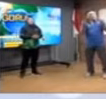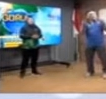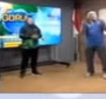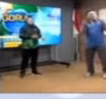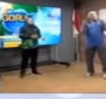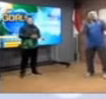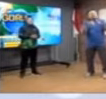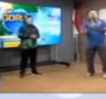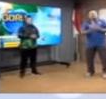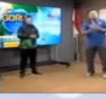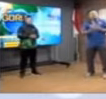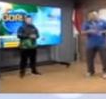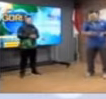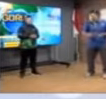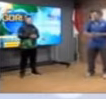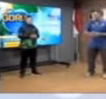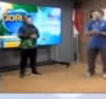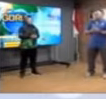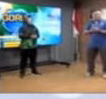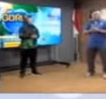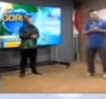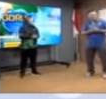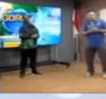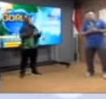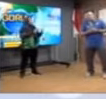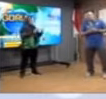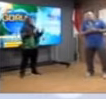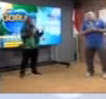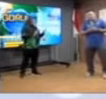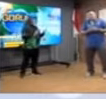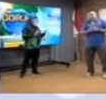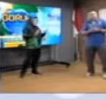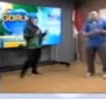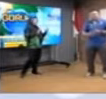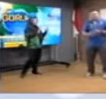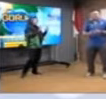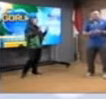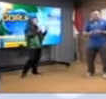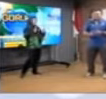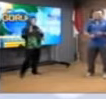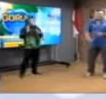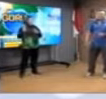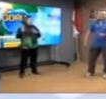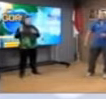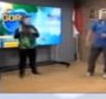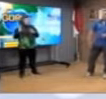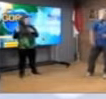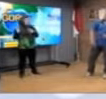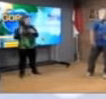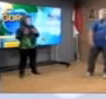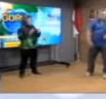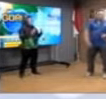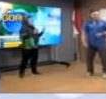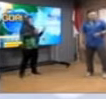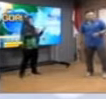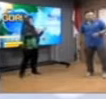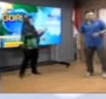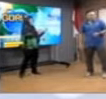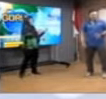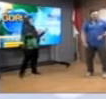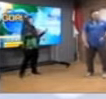gerak melompat menggunakan awalan. Silakan. Untuk kombinasinya Pak, itu ada beberapa gerak dominan. Yang pertama